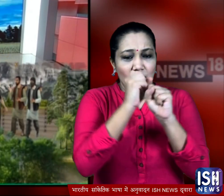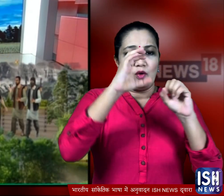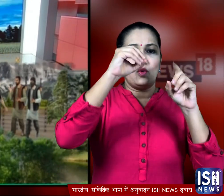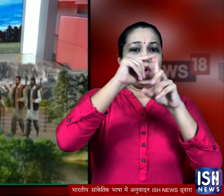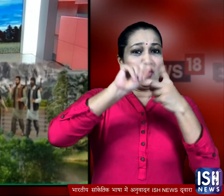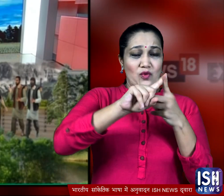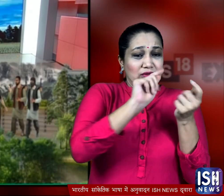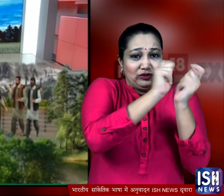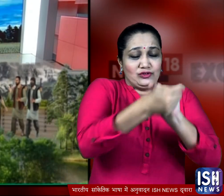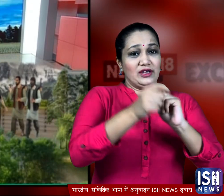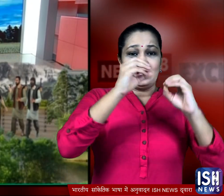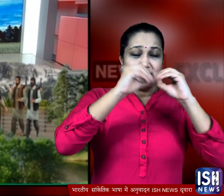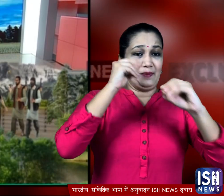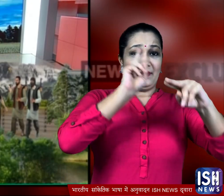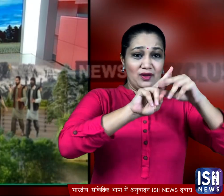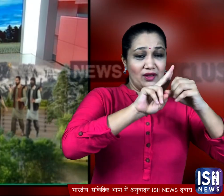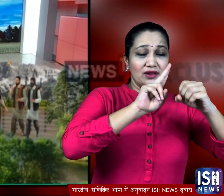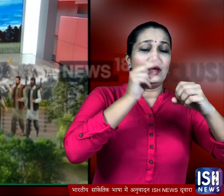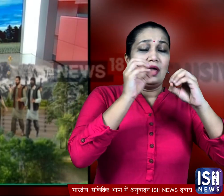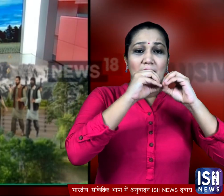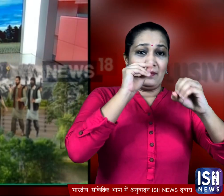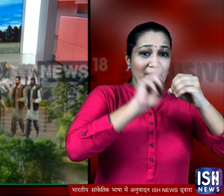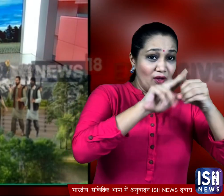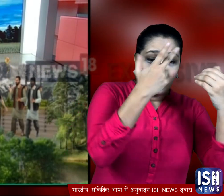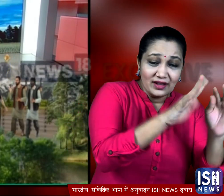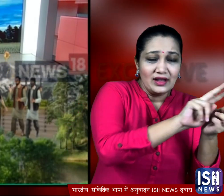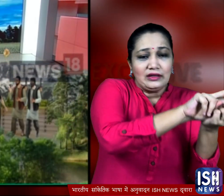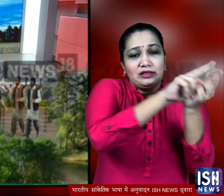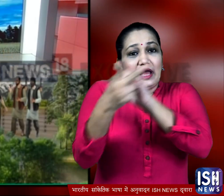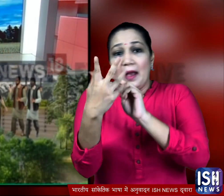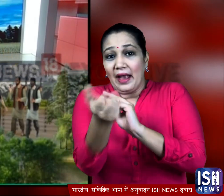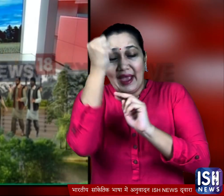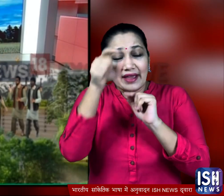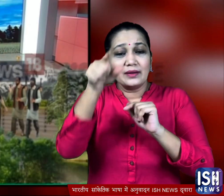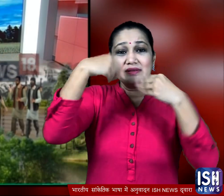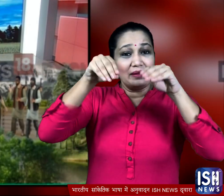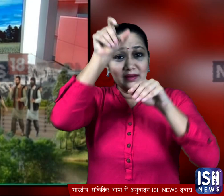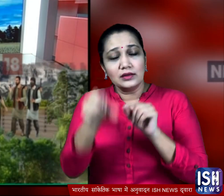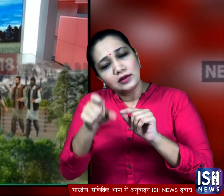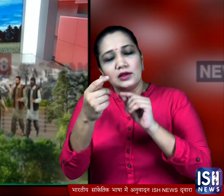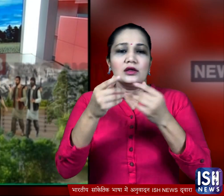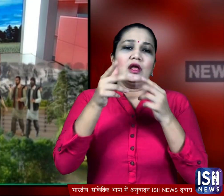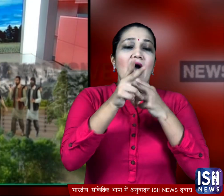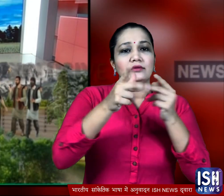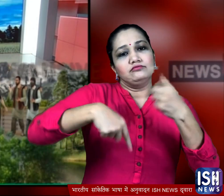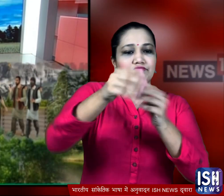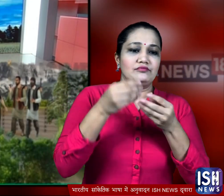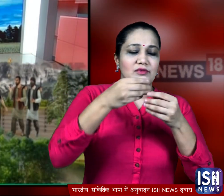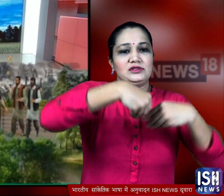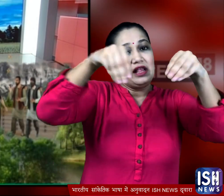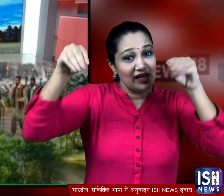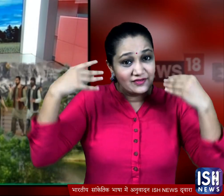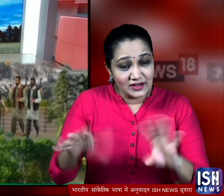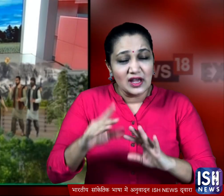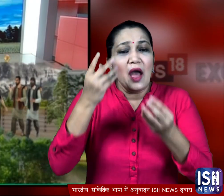कोड की मदद से बिटकॉइन में बदला जाता है और जब ये वर्चुअल करेंसी हथियारों के सप्लायर को मिल जाती है, वो आतंकियों को उसके बदले हथियार दे देते हैं। इसके